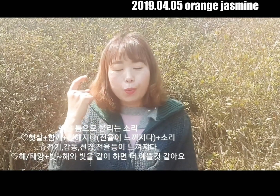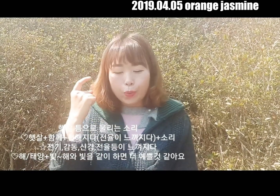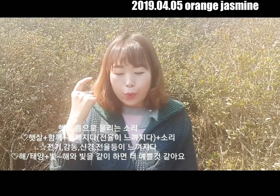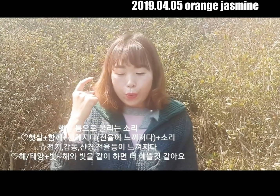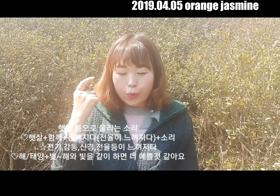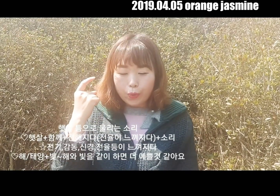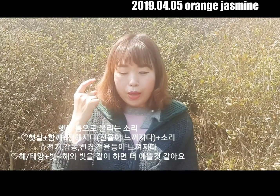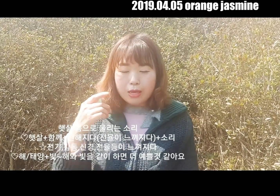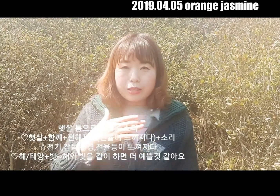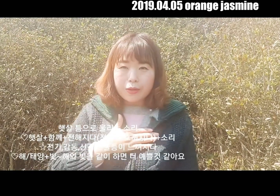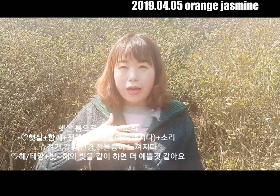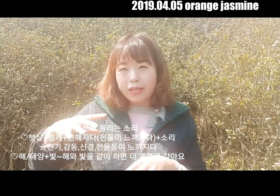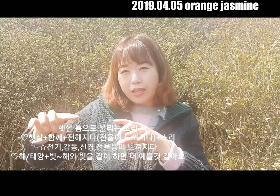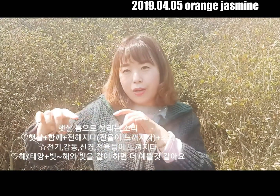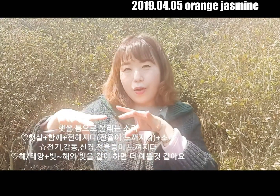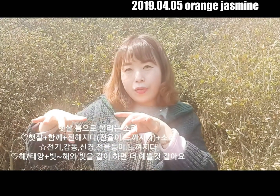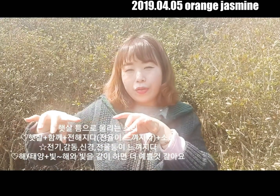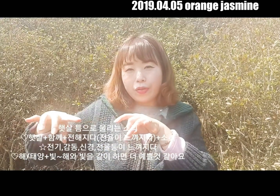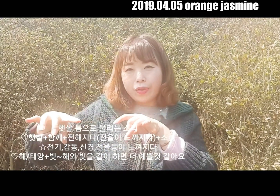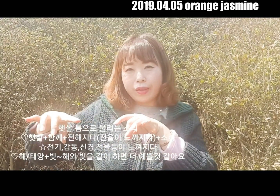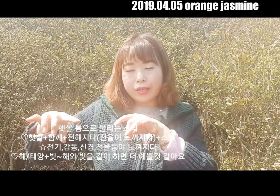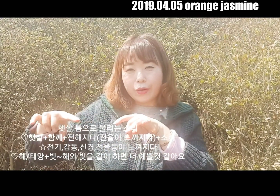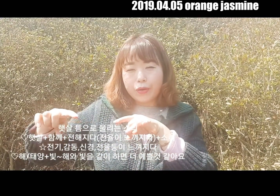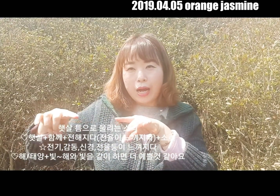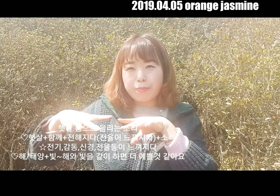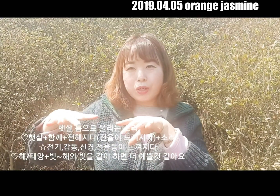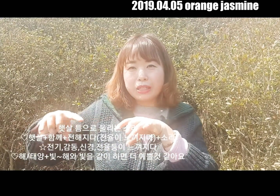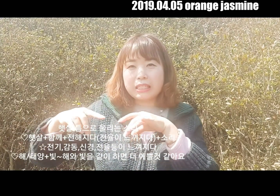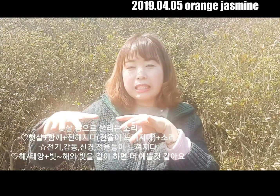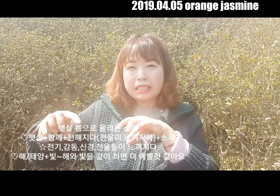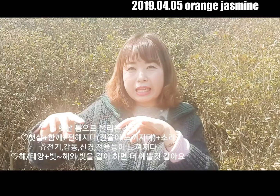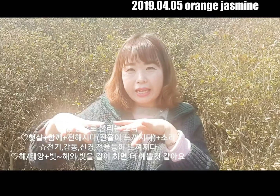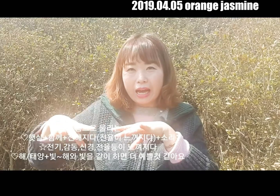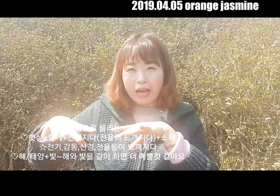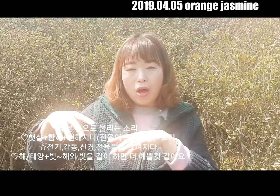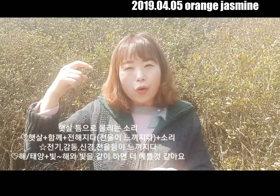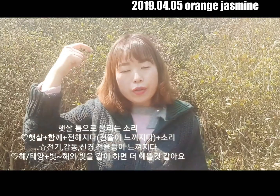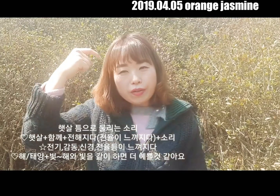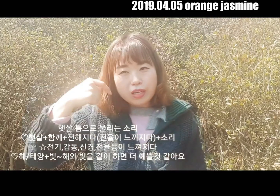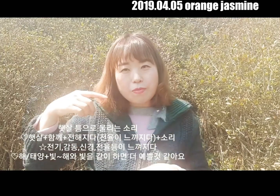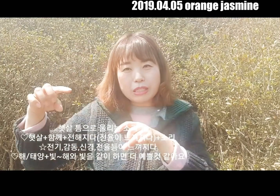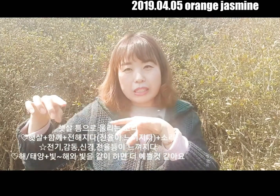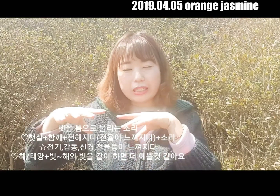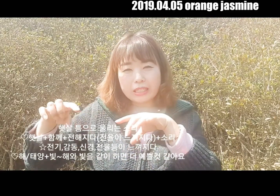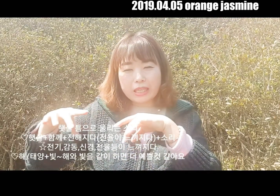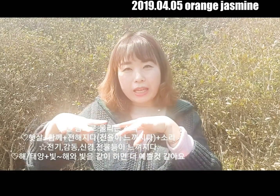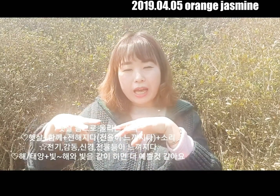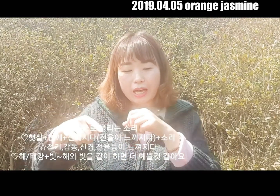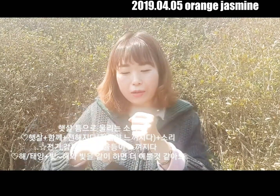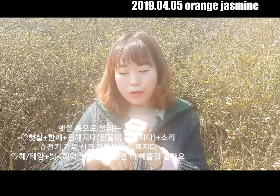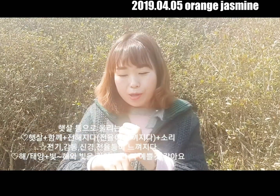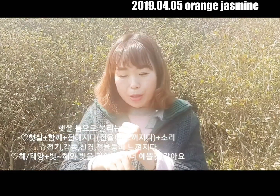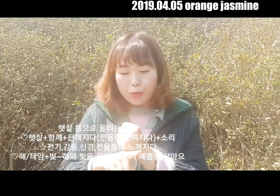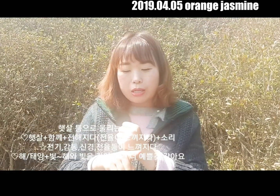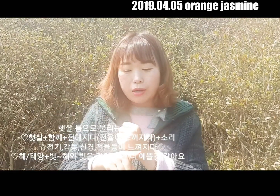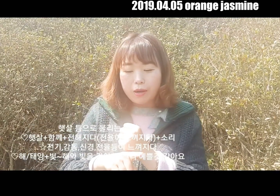소리로 보고, 전 약간 이런 그 어떤 감정이 찌릿찌릿하다, 어떤 느낌이 찌릿찌릿하다, 그런 의미로